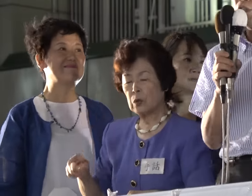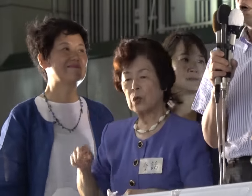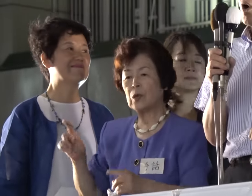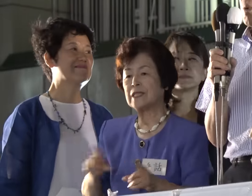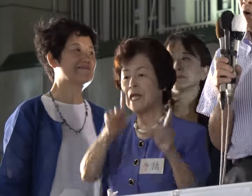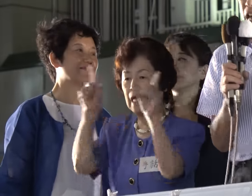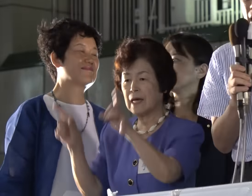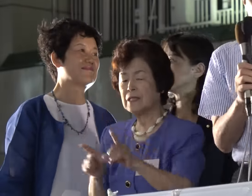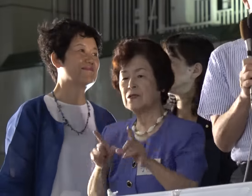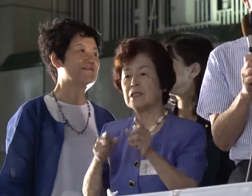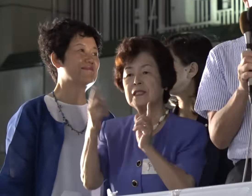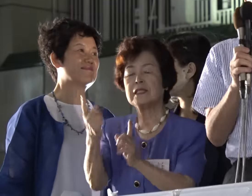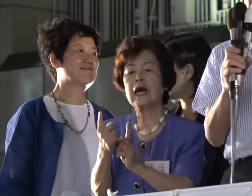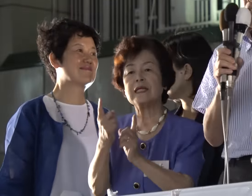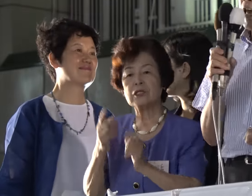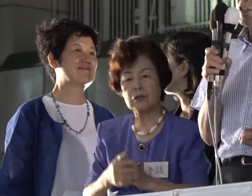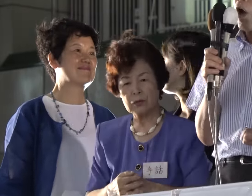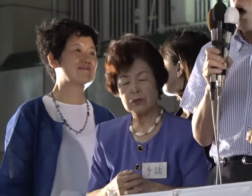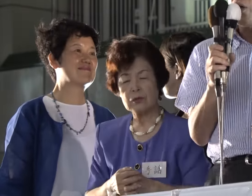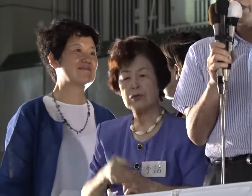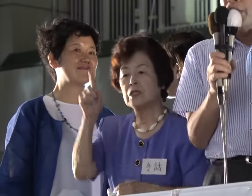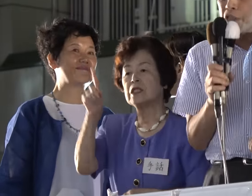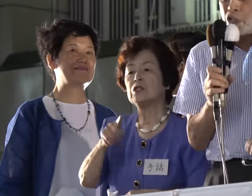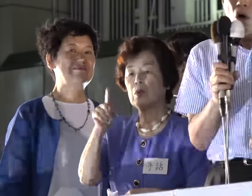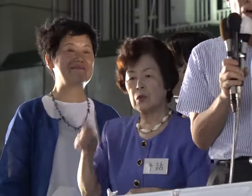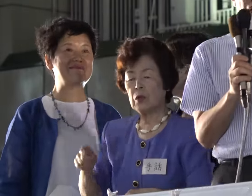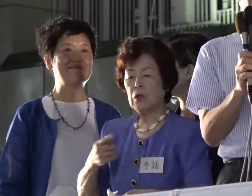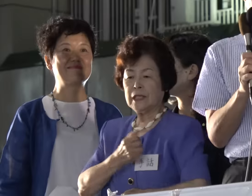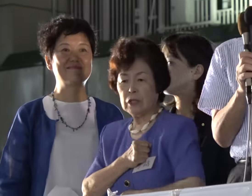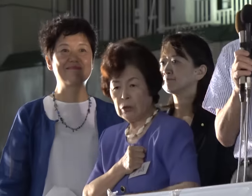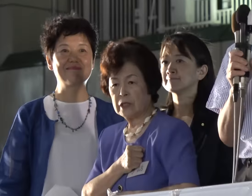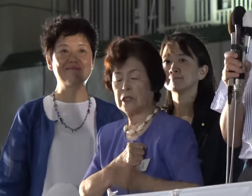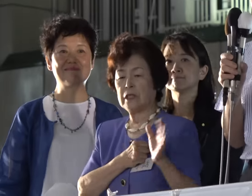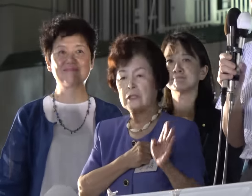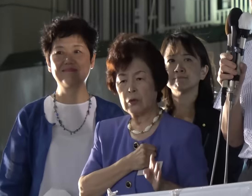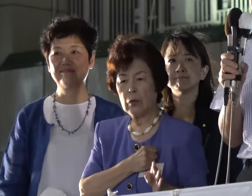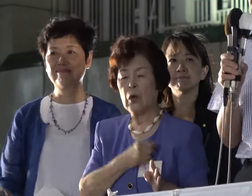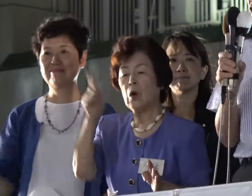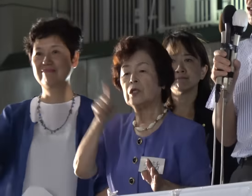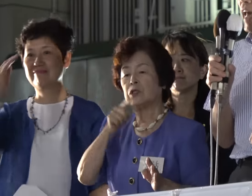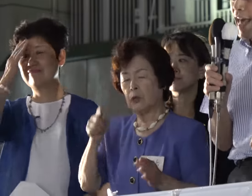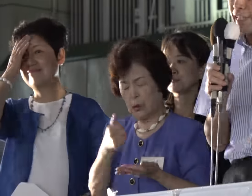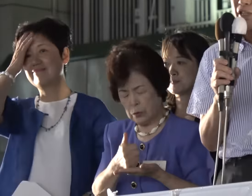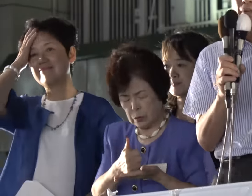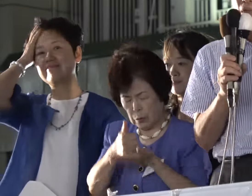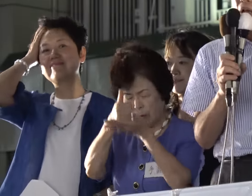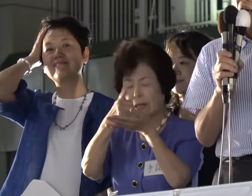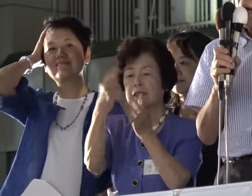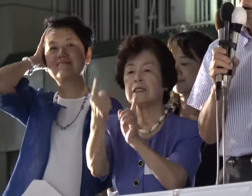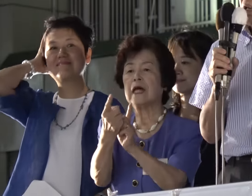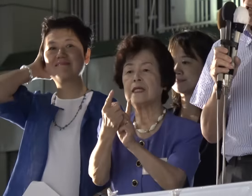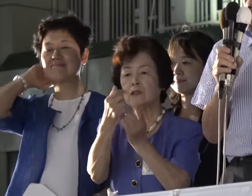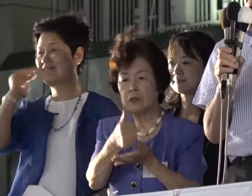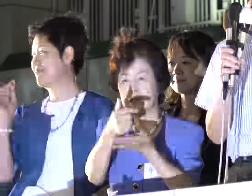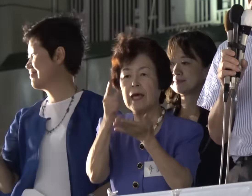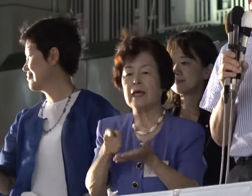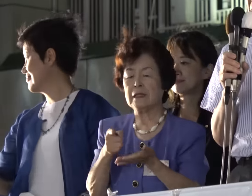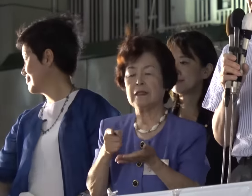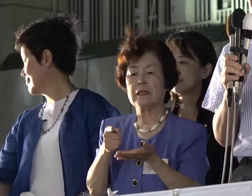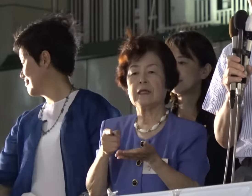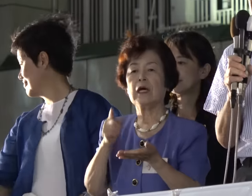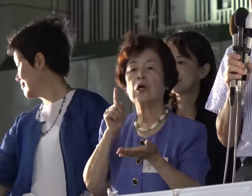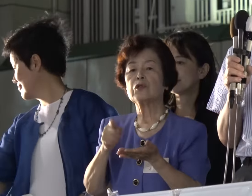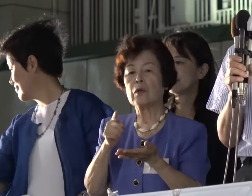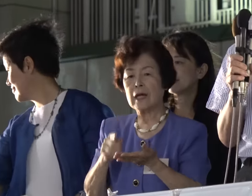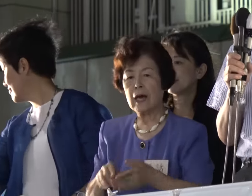対する思いやり、人間の命と人間の尊厳に対する敬意です。今